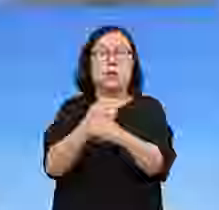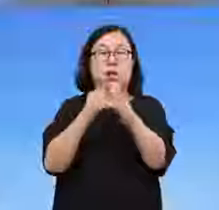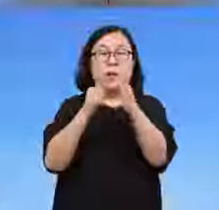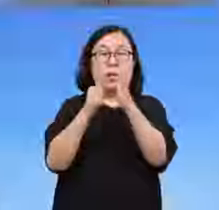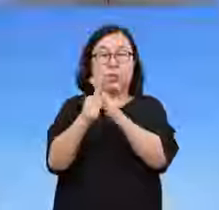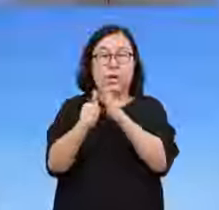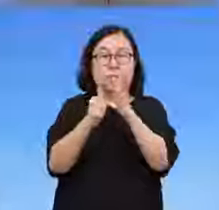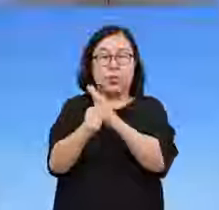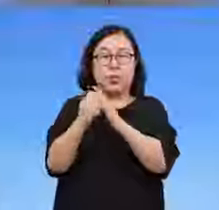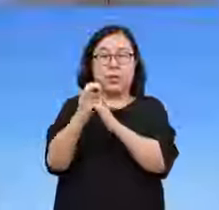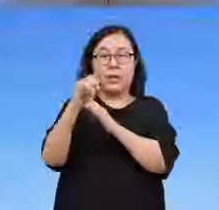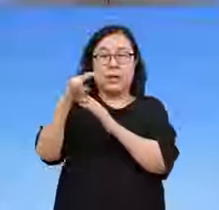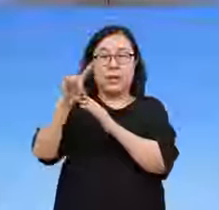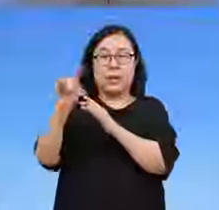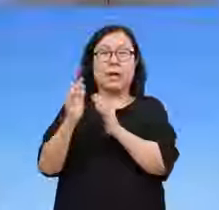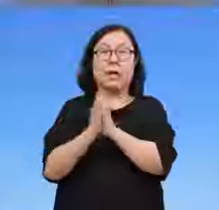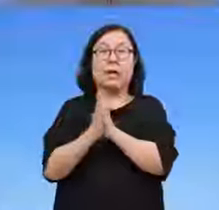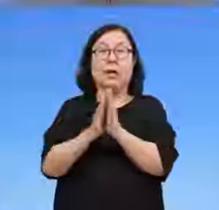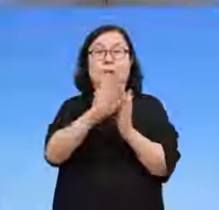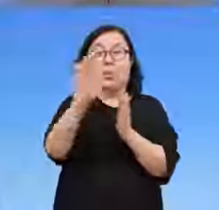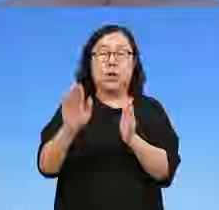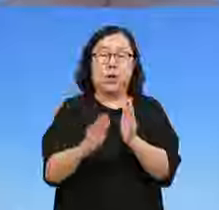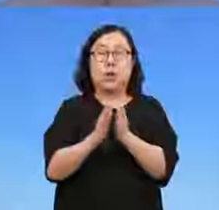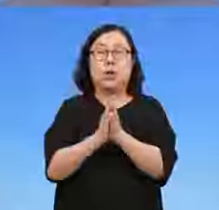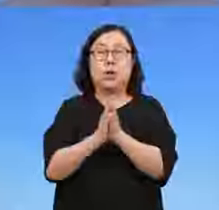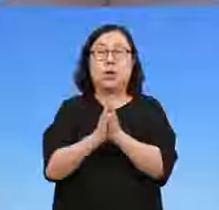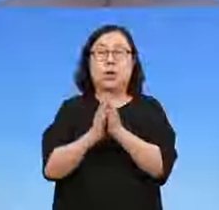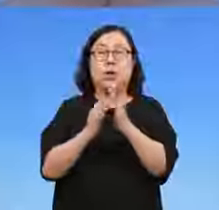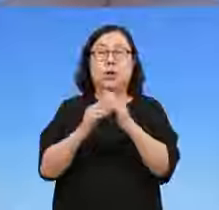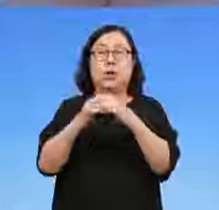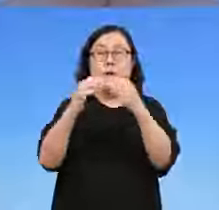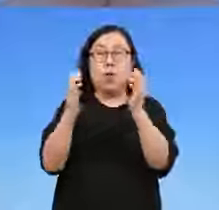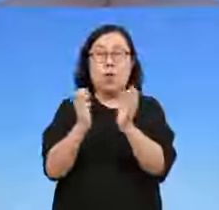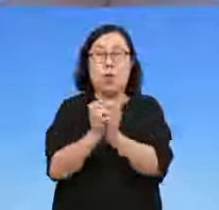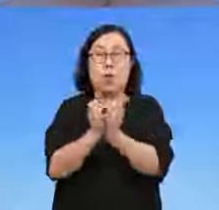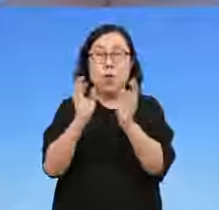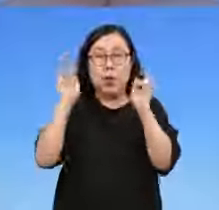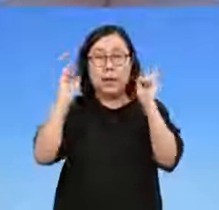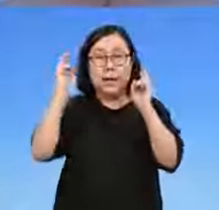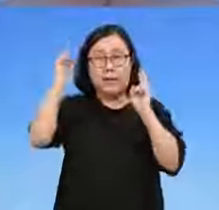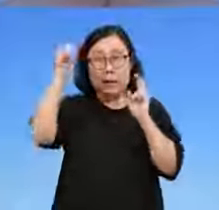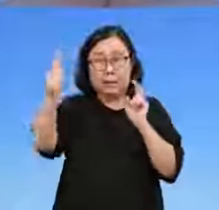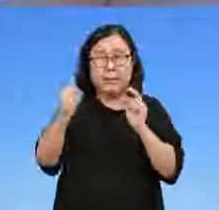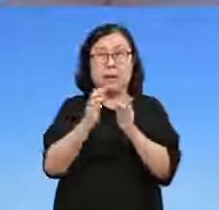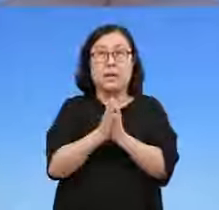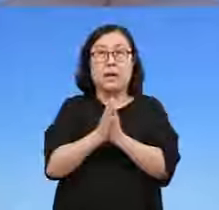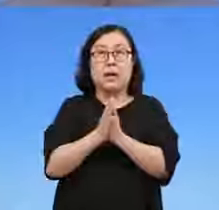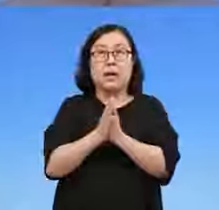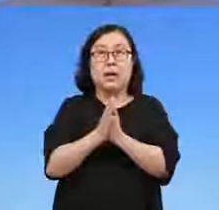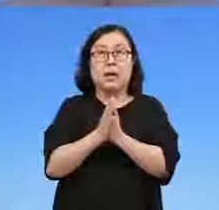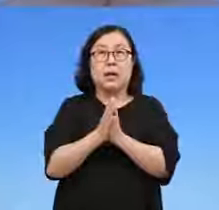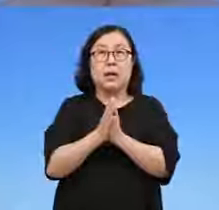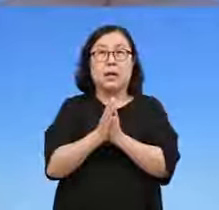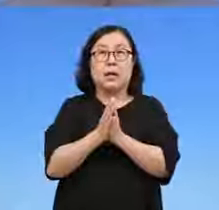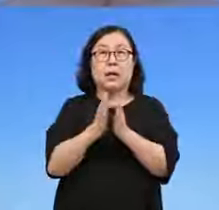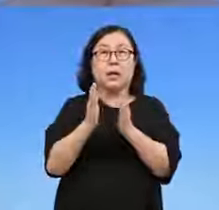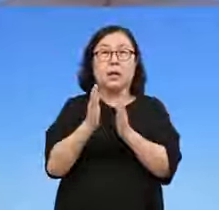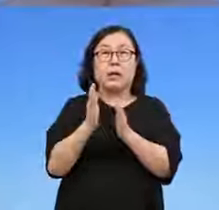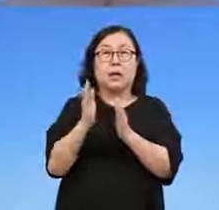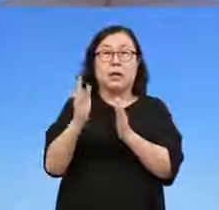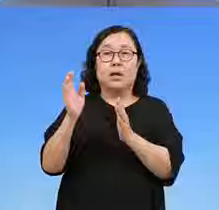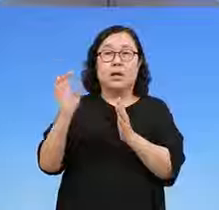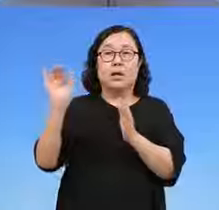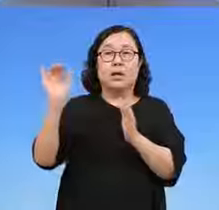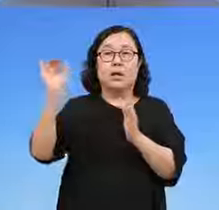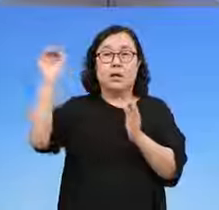전해주시는 대표이사님이 그런 말씀 하시더라고요. 우리 회장님이 하나님의 뜻을 구하는 일주일 기간 가지시고 뭐 한마디로